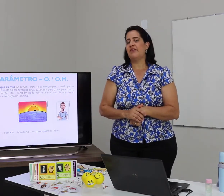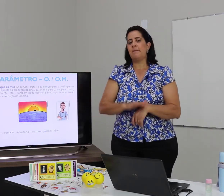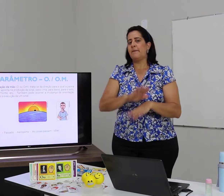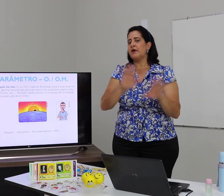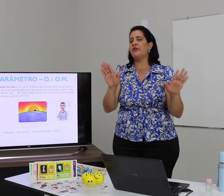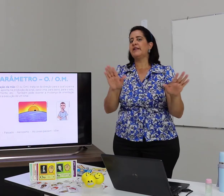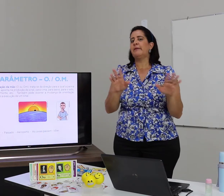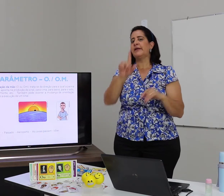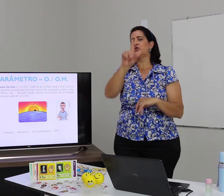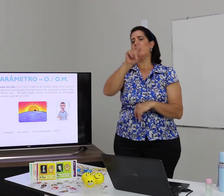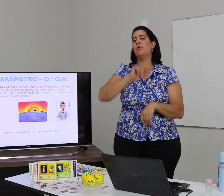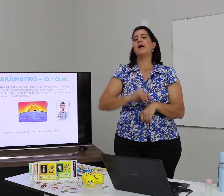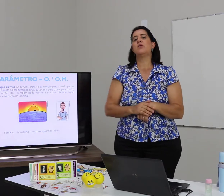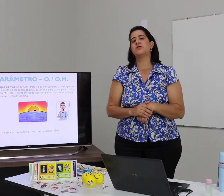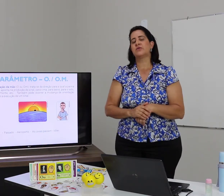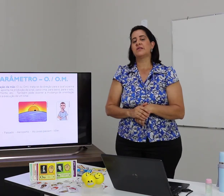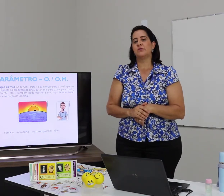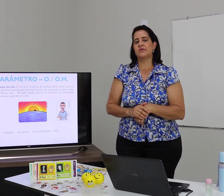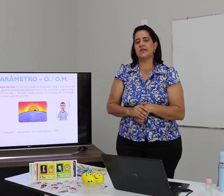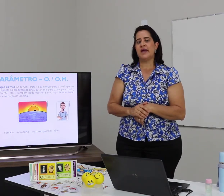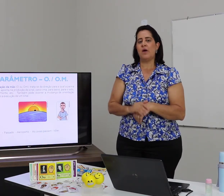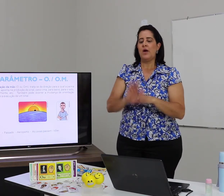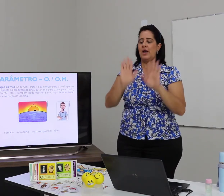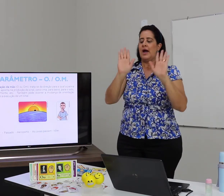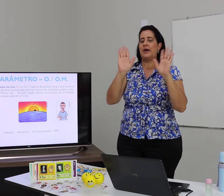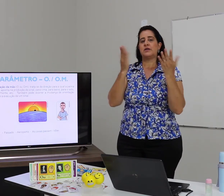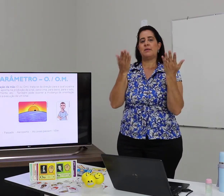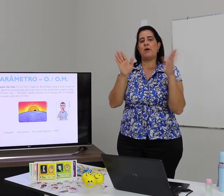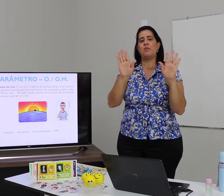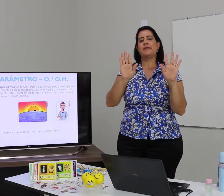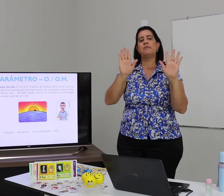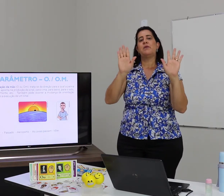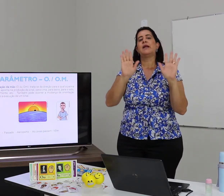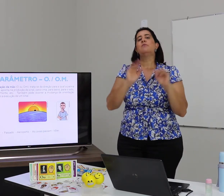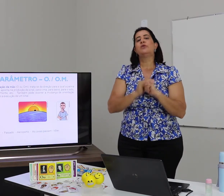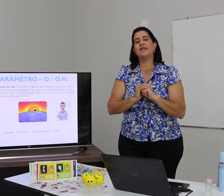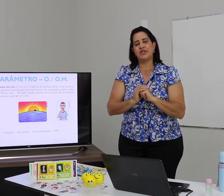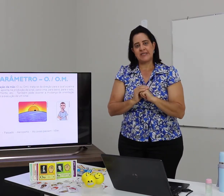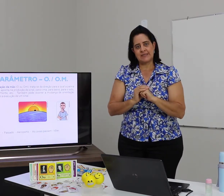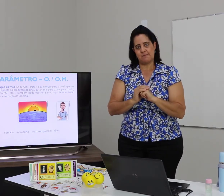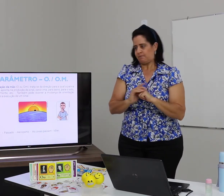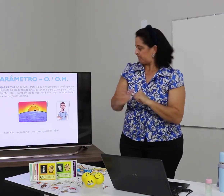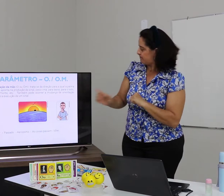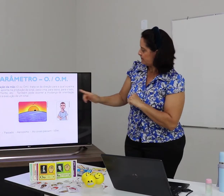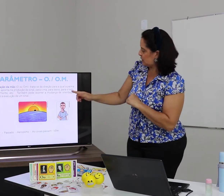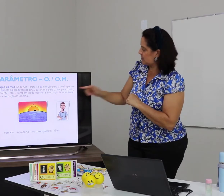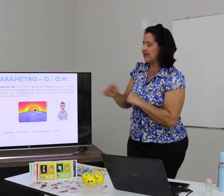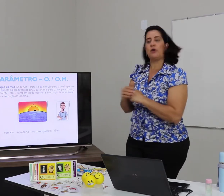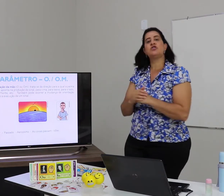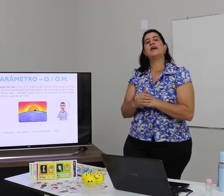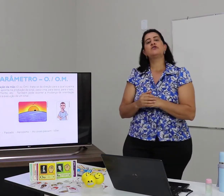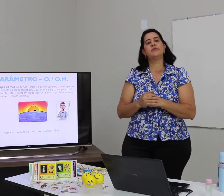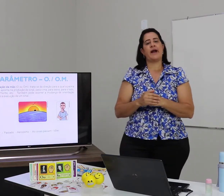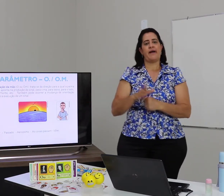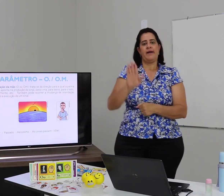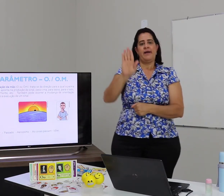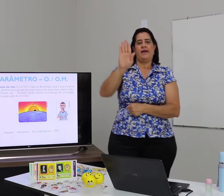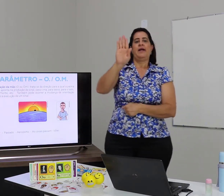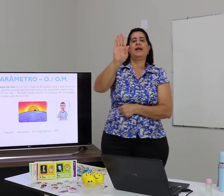ver perfeitamente como a construção do sinal, a nossa palma da mão, ela muda a direção. O sinal de ajudar,